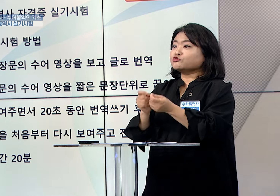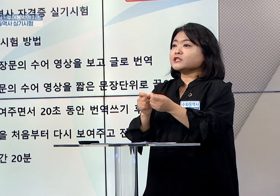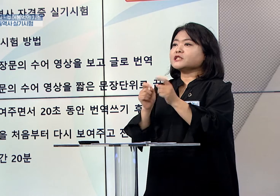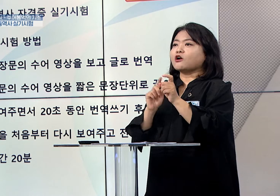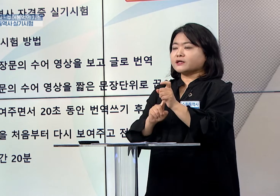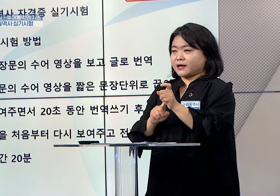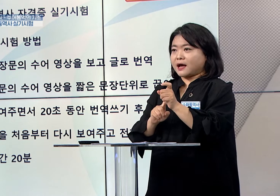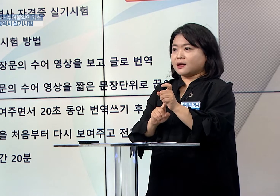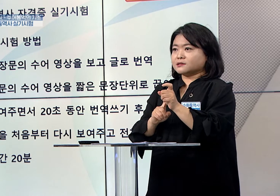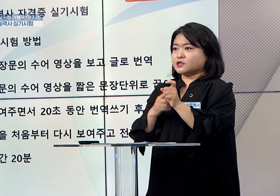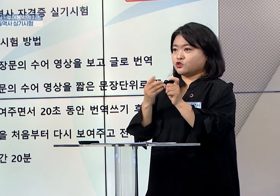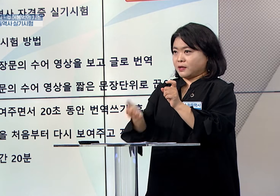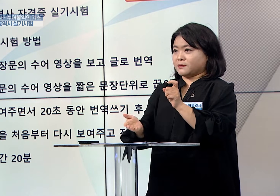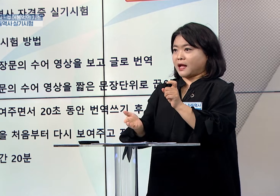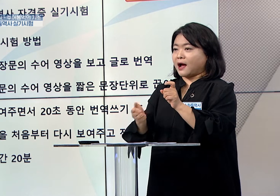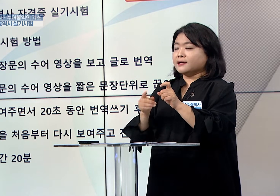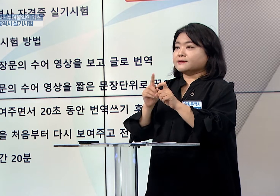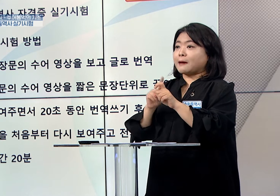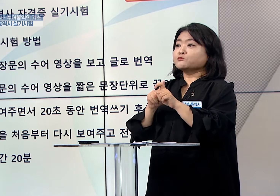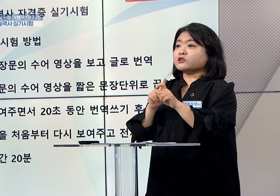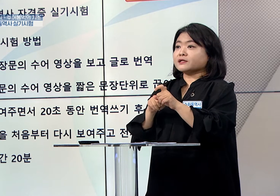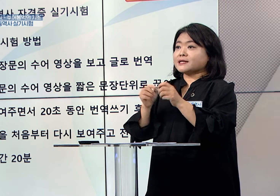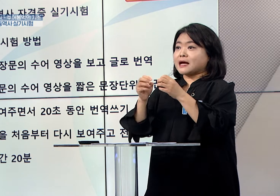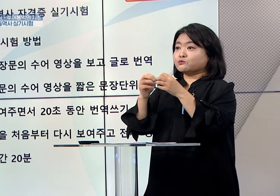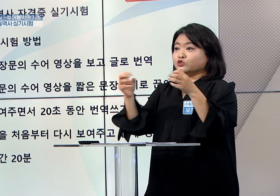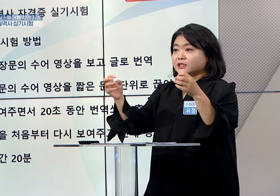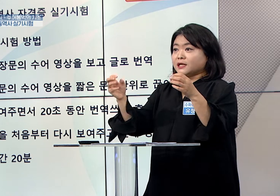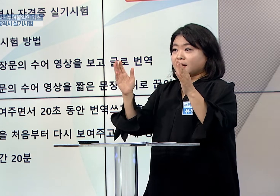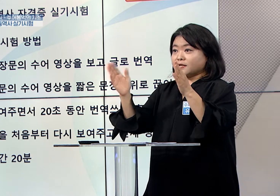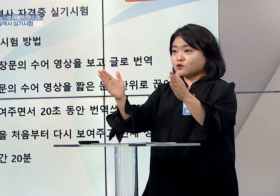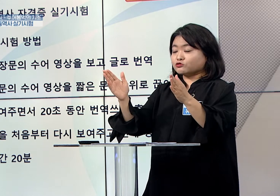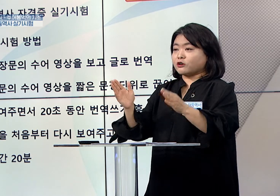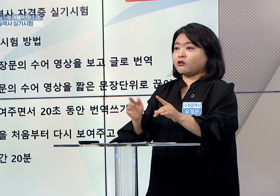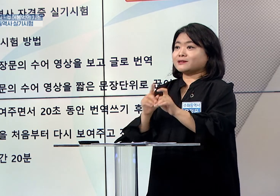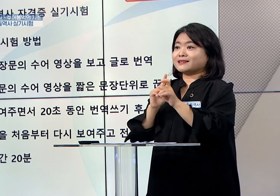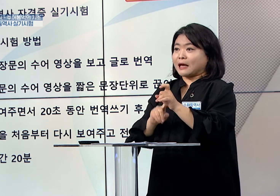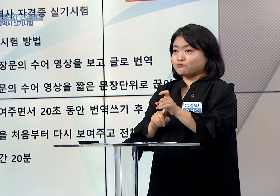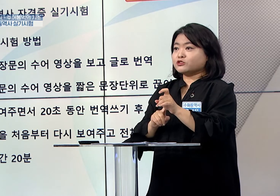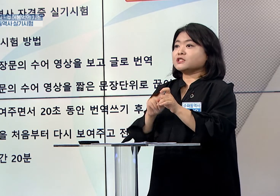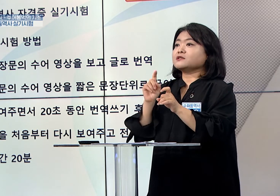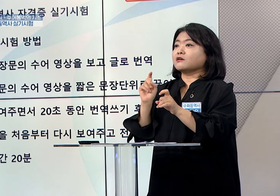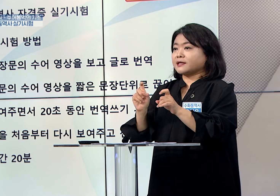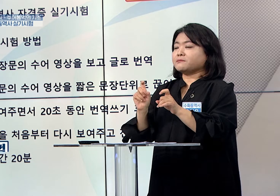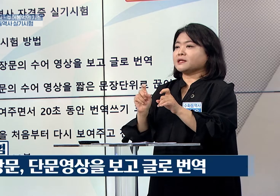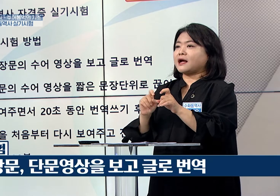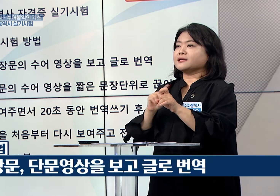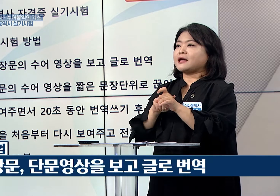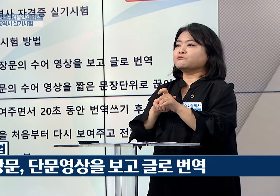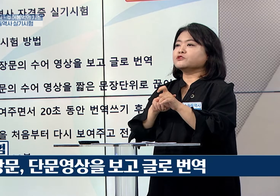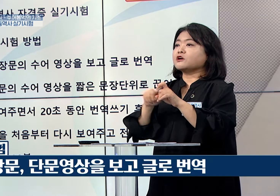단문이 10개가 제출됩니다. 단문 10개, 장문이 하나 있었고요. 단문이 10개입니다. 이 단문